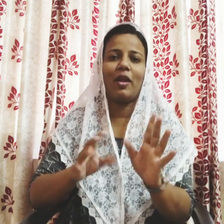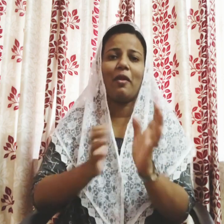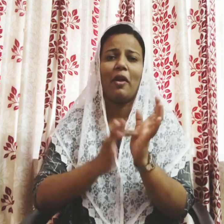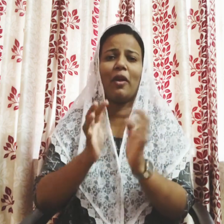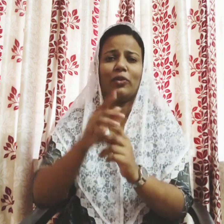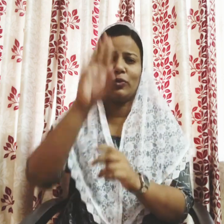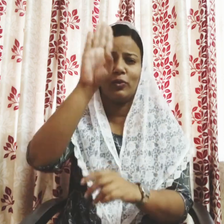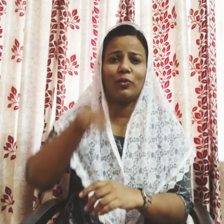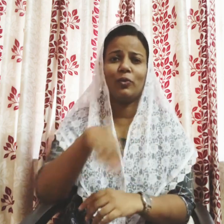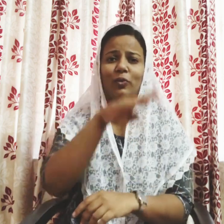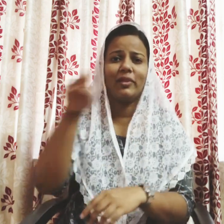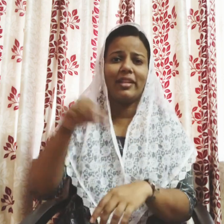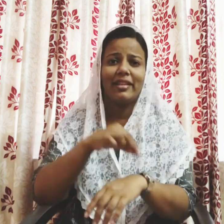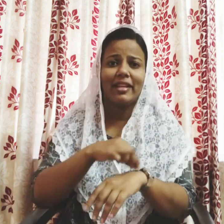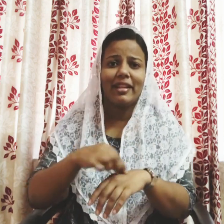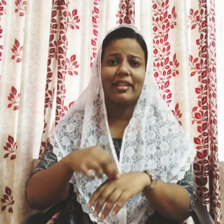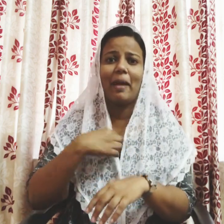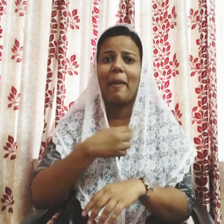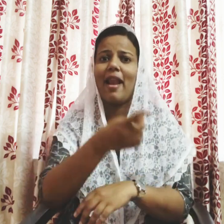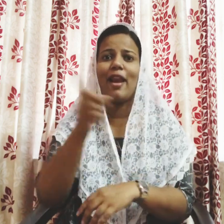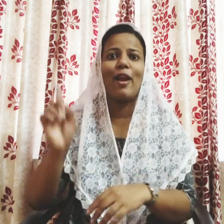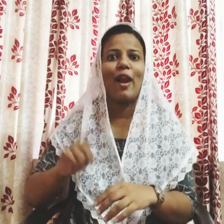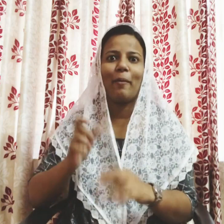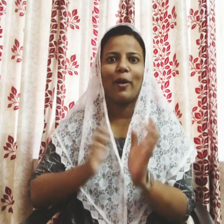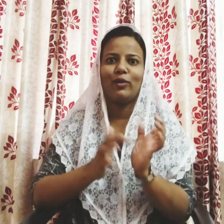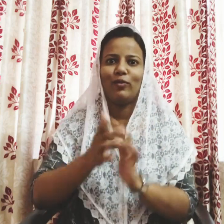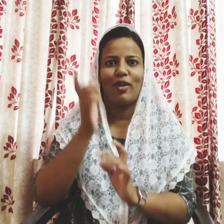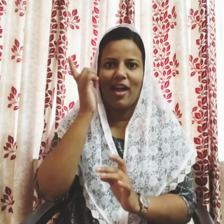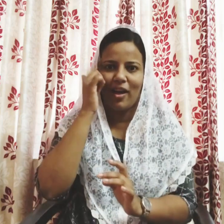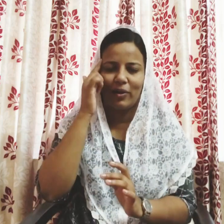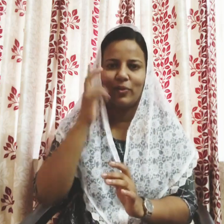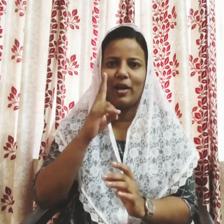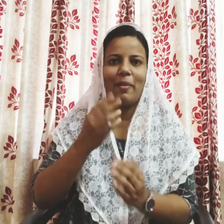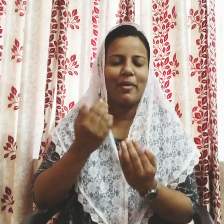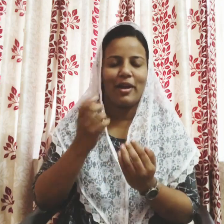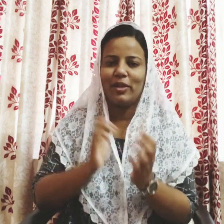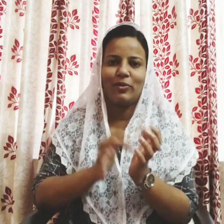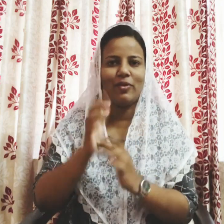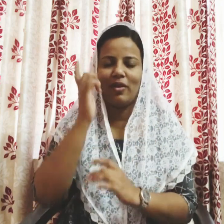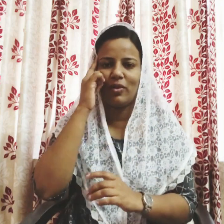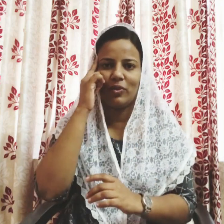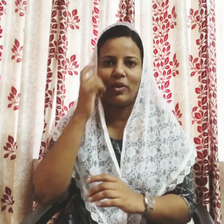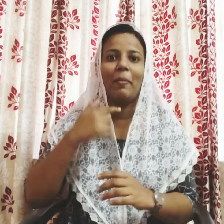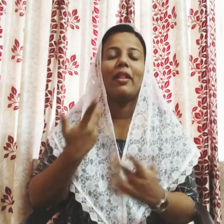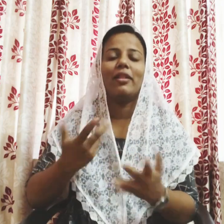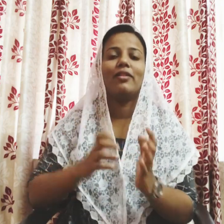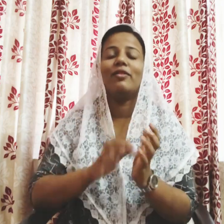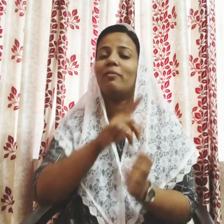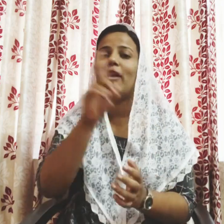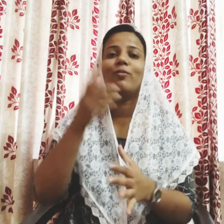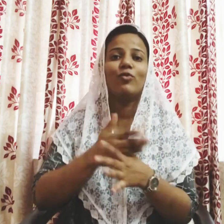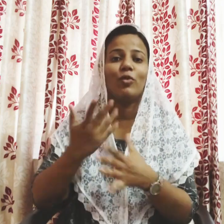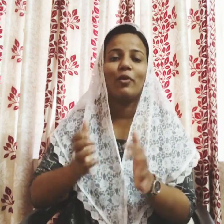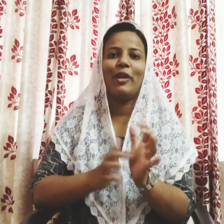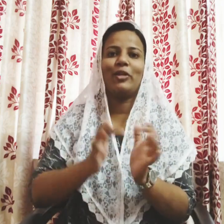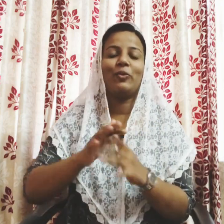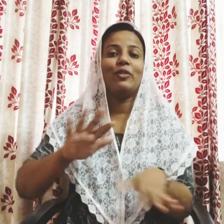ക്രൂശിലെ രക്തത്താൽ വീണ്ടും രക്തത്താൽ വീണ്ടെടുക്കപ്പെട്ടവർ എന്ത് ചെയ്യും? നീതിമാന്മാർ സന്തോഷിച്ച് ദൈവസന്നിധിയിൽ എന്ത് ചെയ്യും? ഉല്ലസിക്കും,